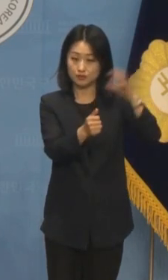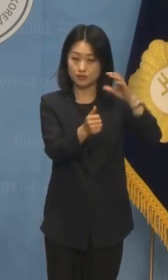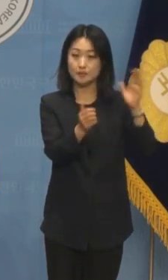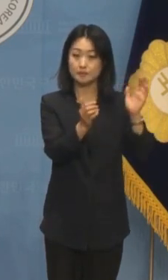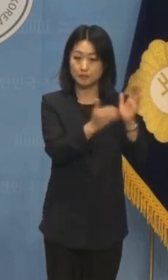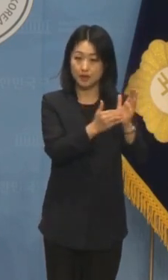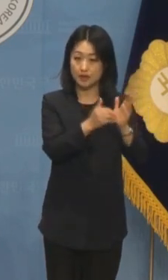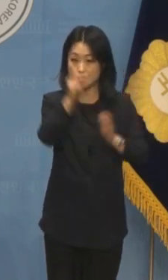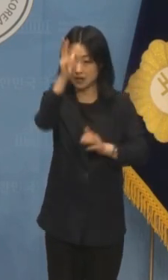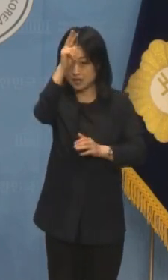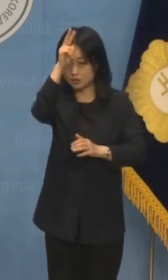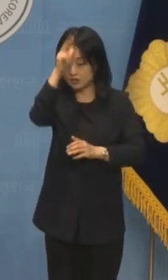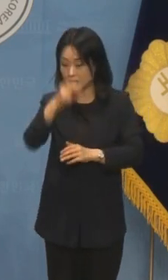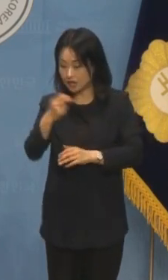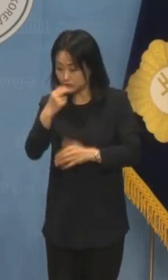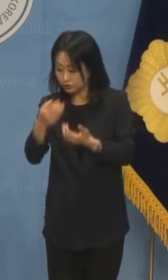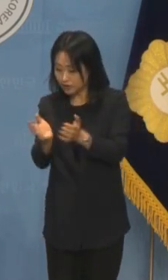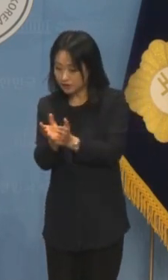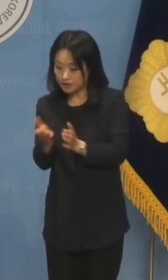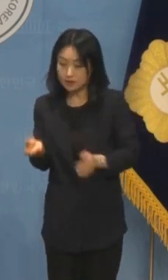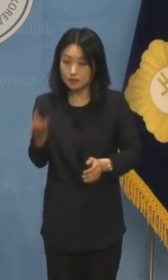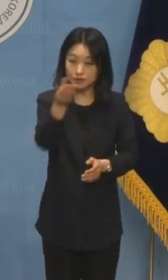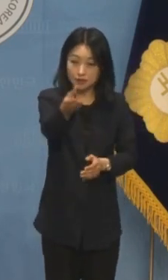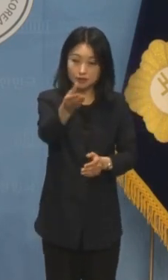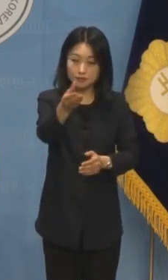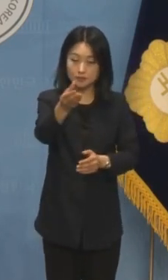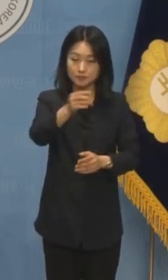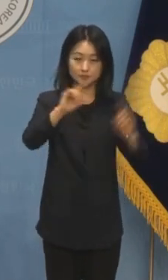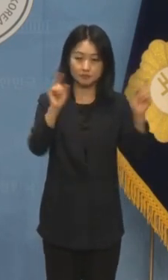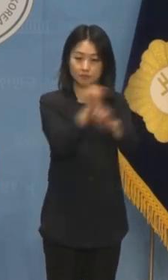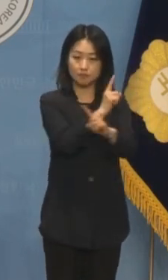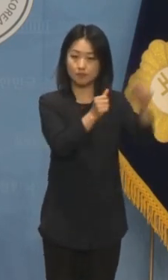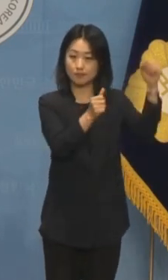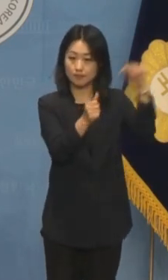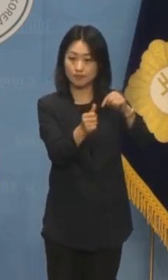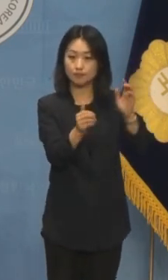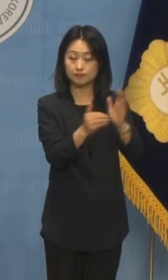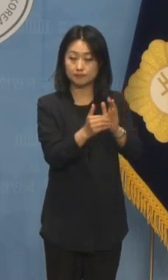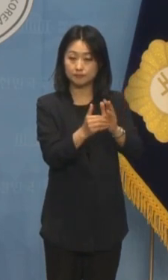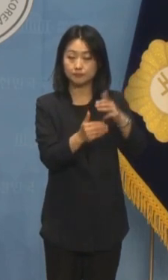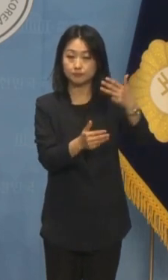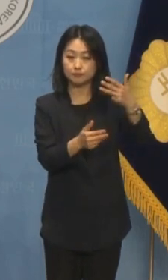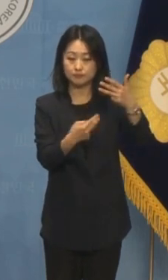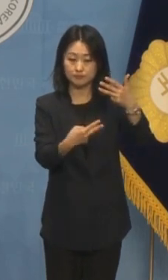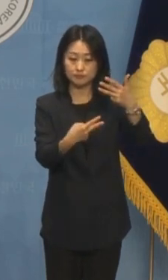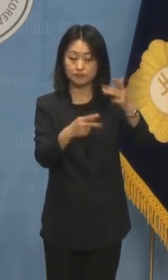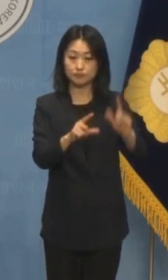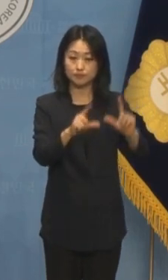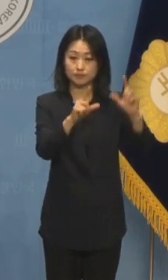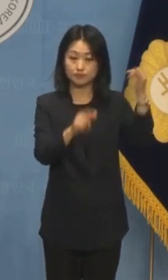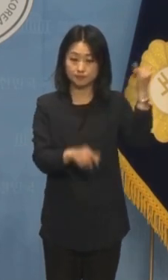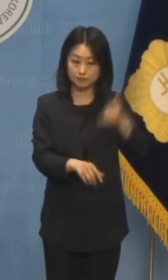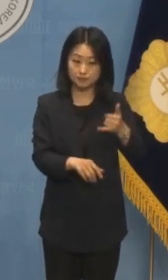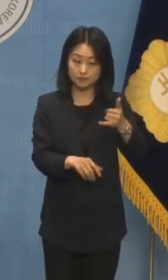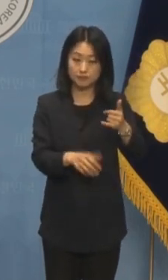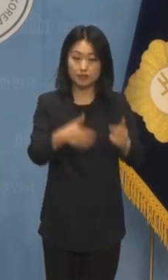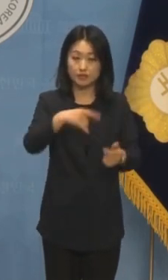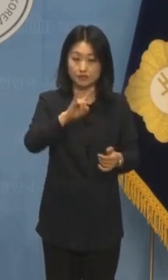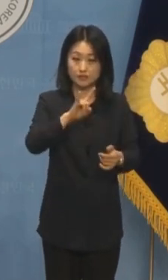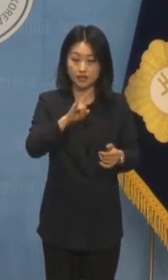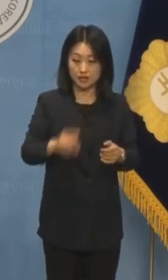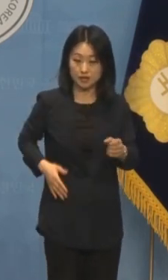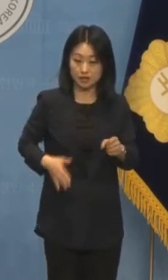경찰 이첩을 두고 바로잡으라고 했다는 겁니다. 8월 2일 그날 통화에서 최상병 이야기는